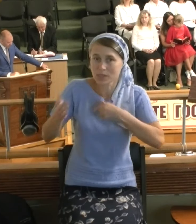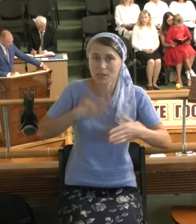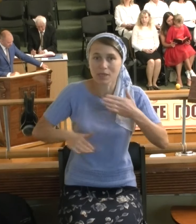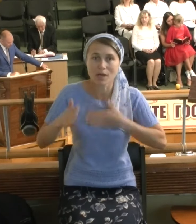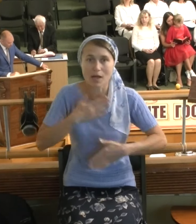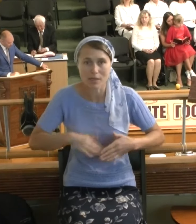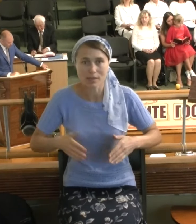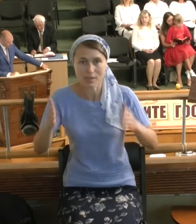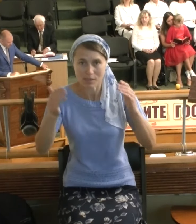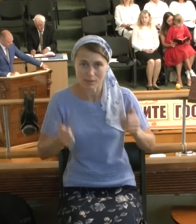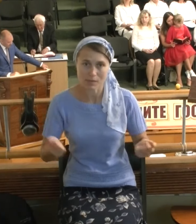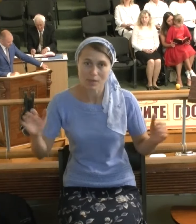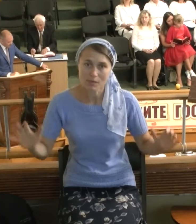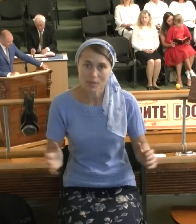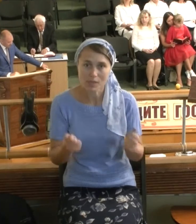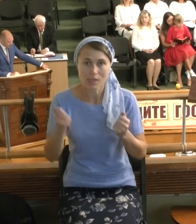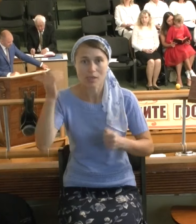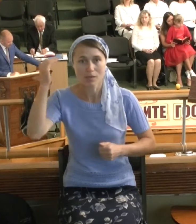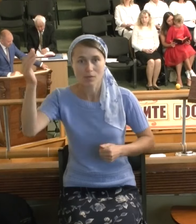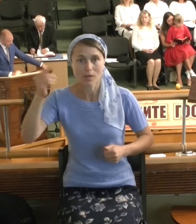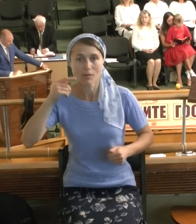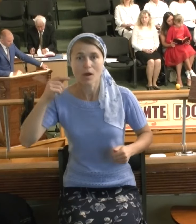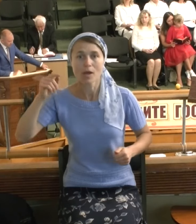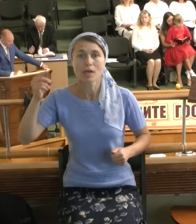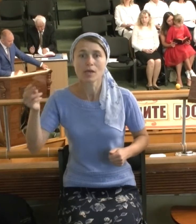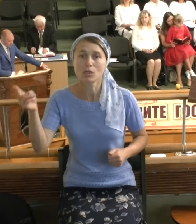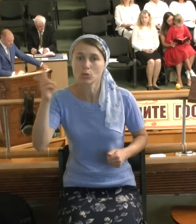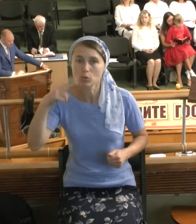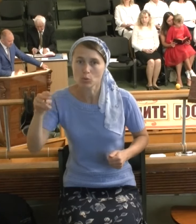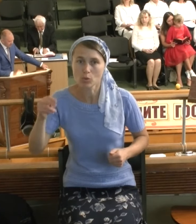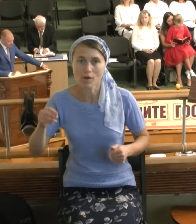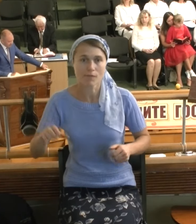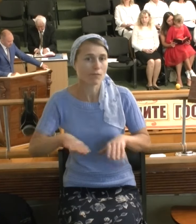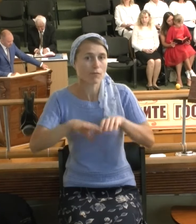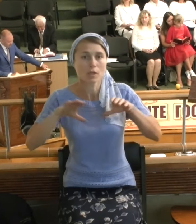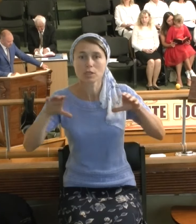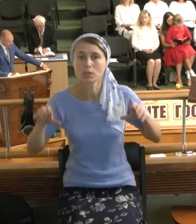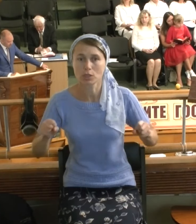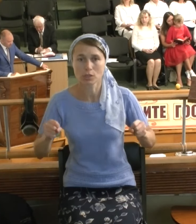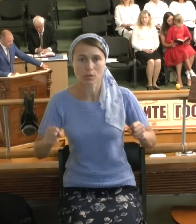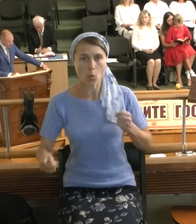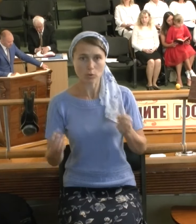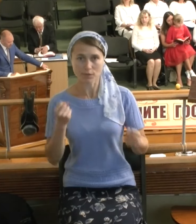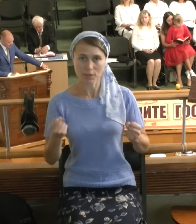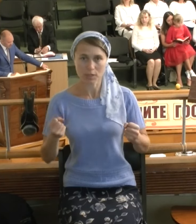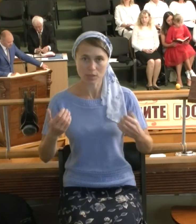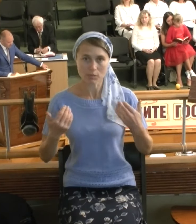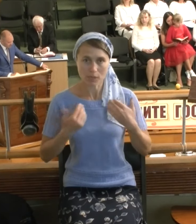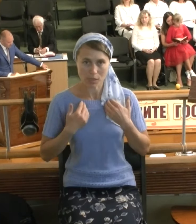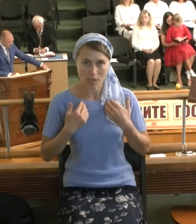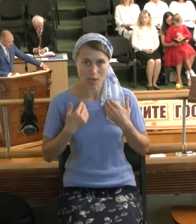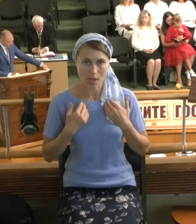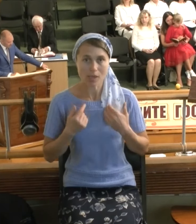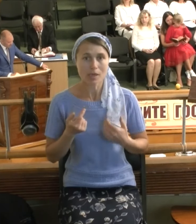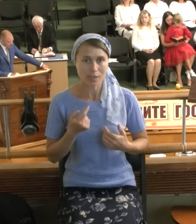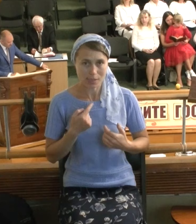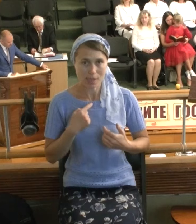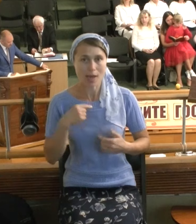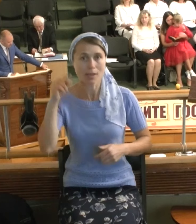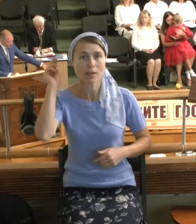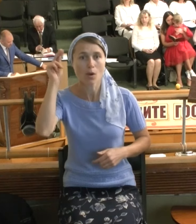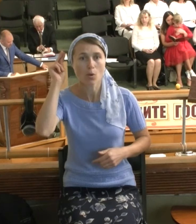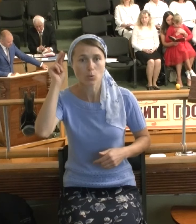Твоего, и духом владычественным утверди меня. Научу беззаконных путям